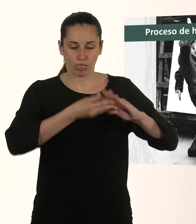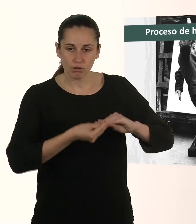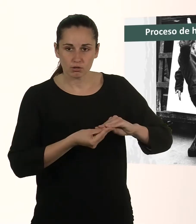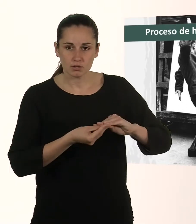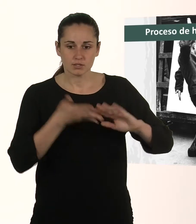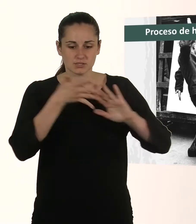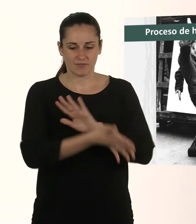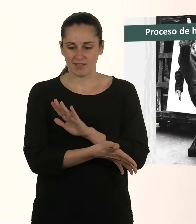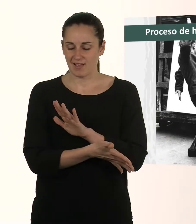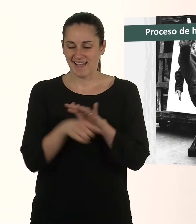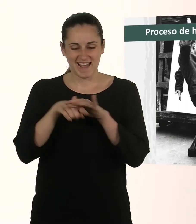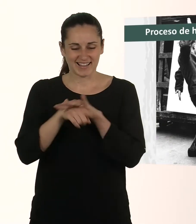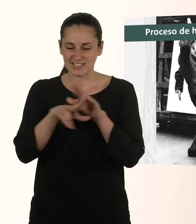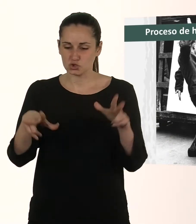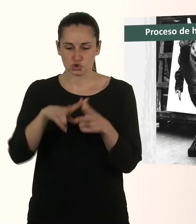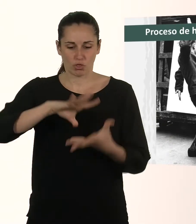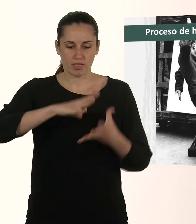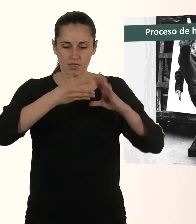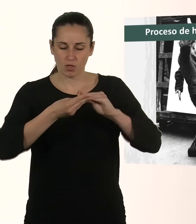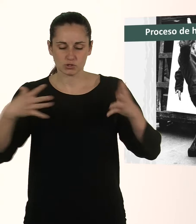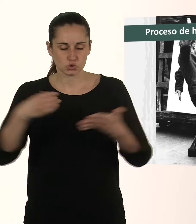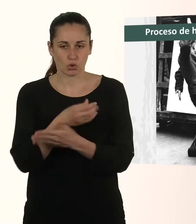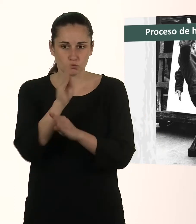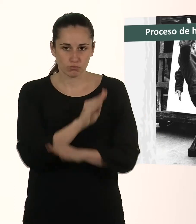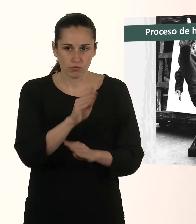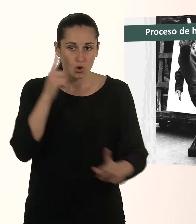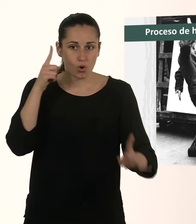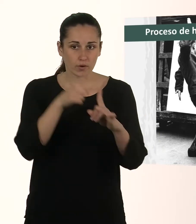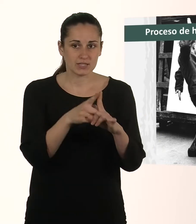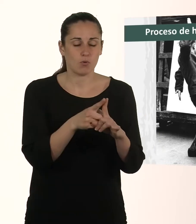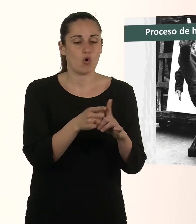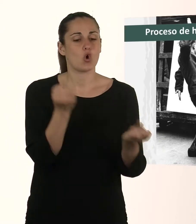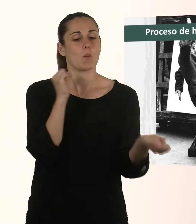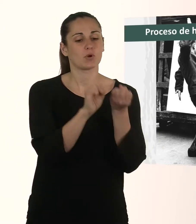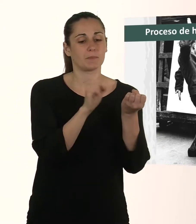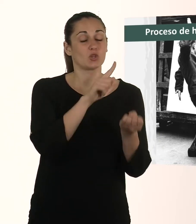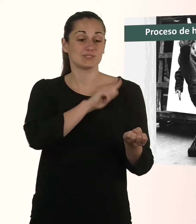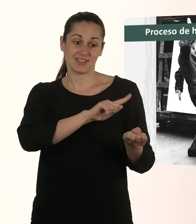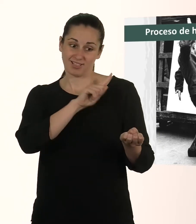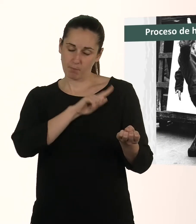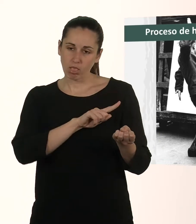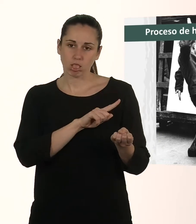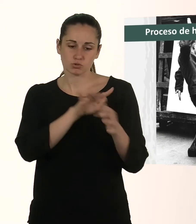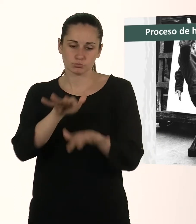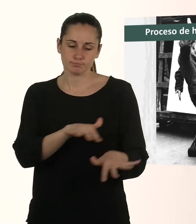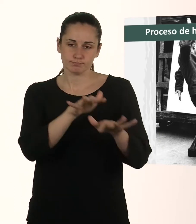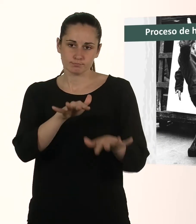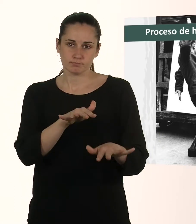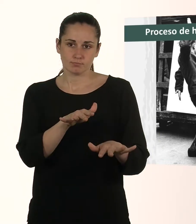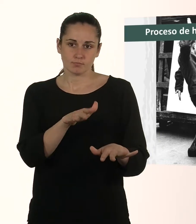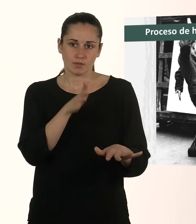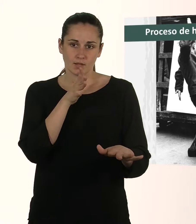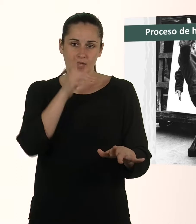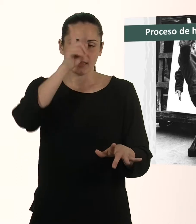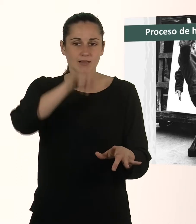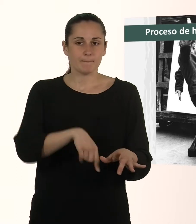de socialización para fomentar en él ciertos comportamientos y sentimientos, atención con lo de los sentimientos, reprimir otros y alentar